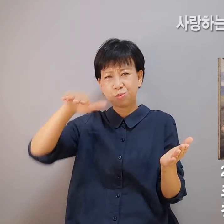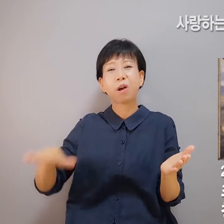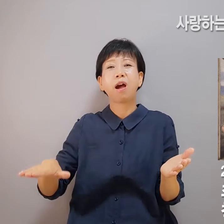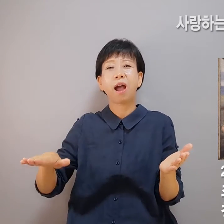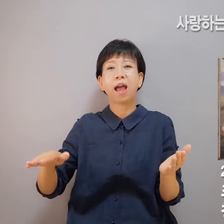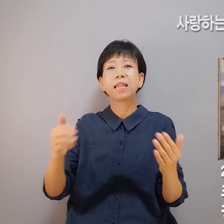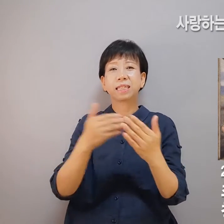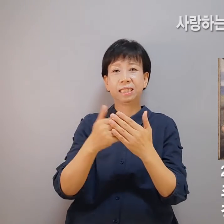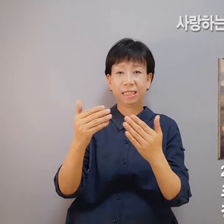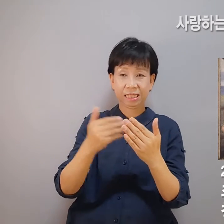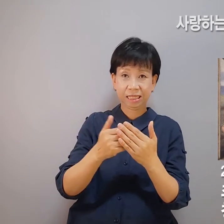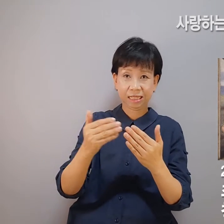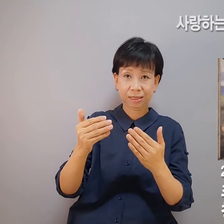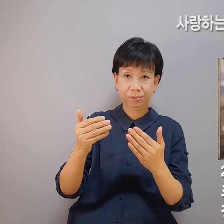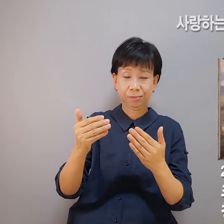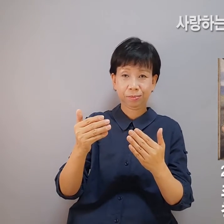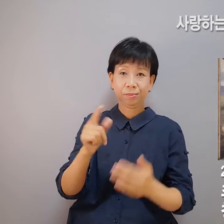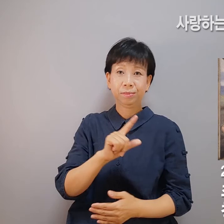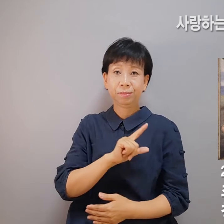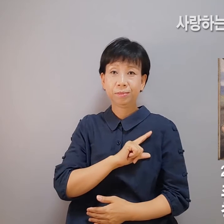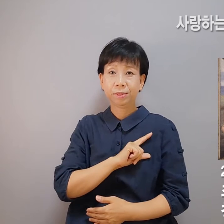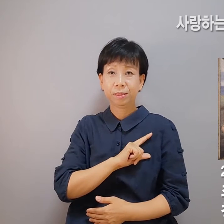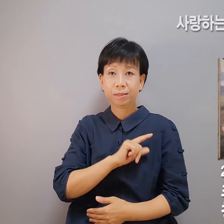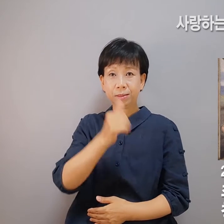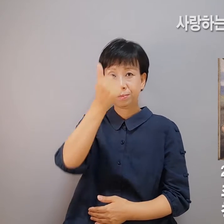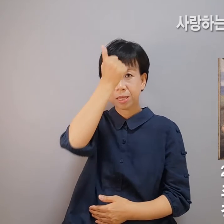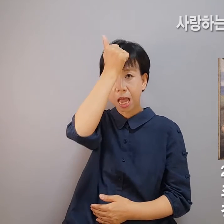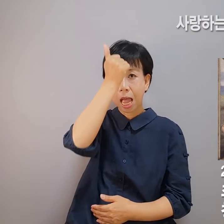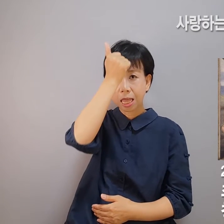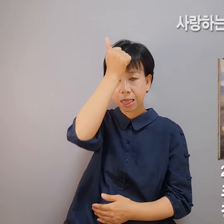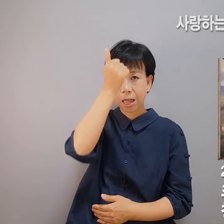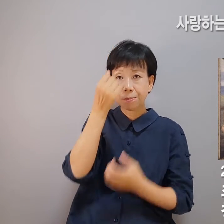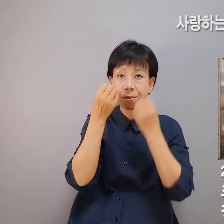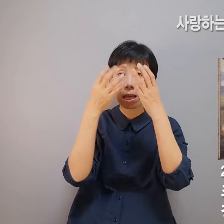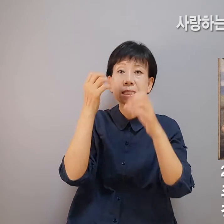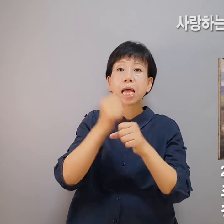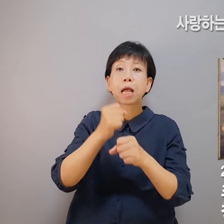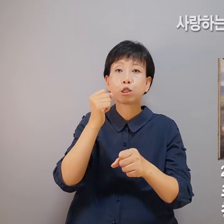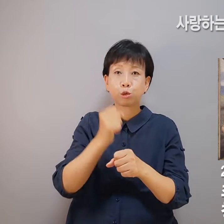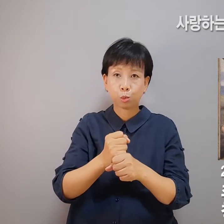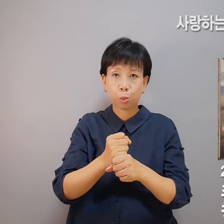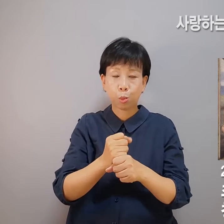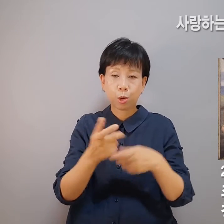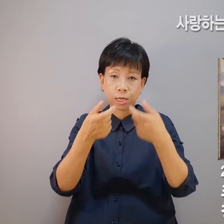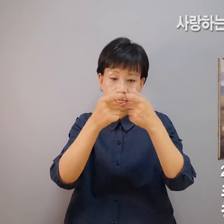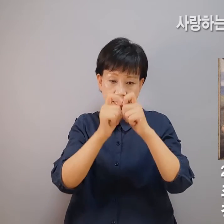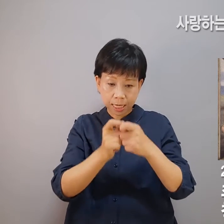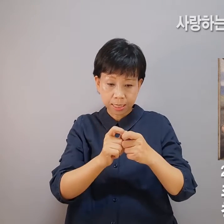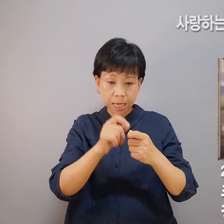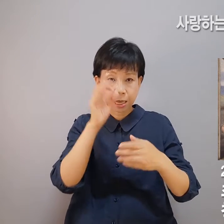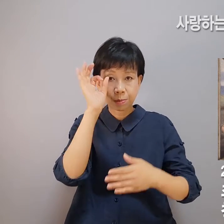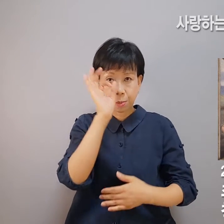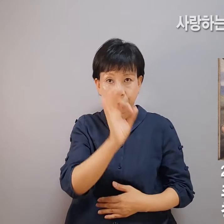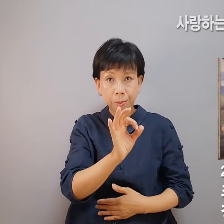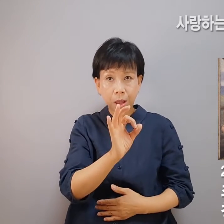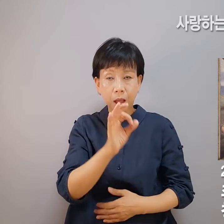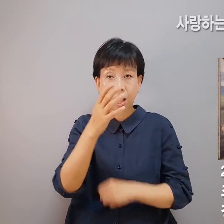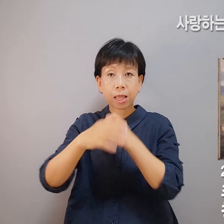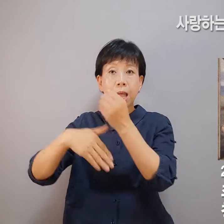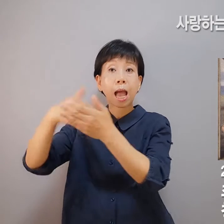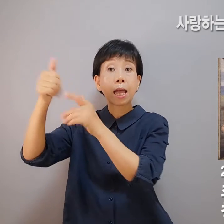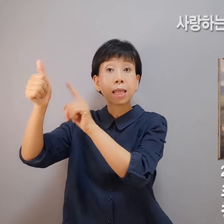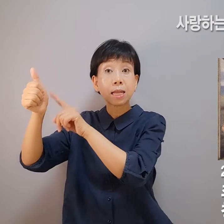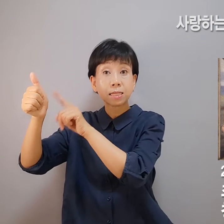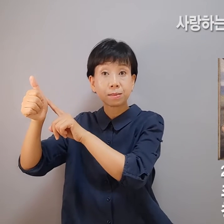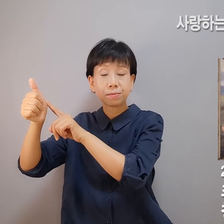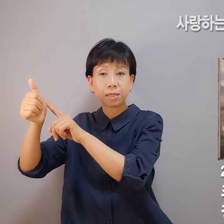부분이 아담의 창조입니다. 자세히 보시면 하나님이 아담을 향하여 힘차게